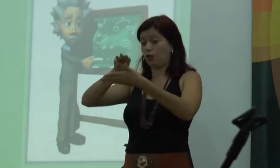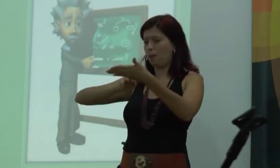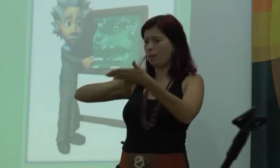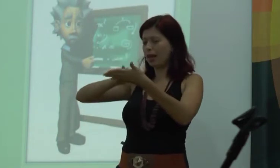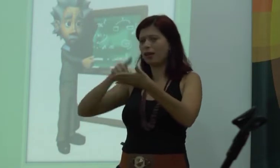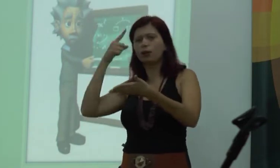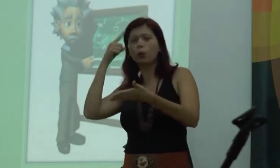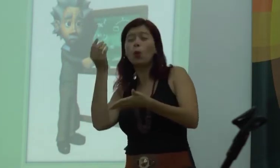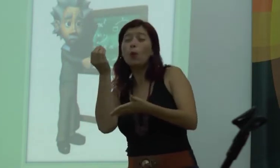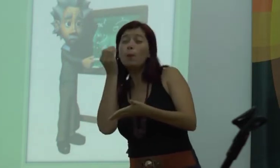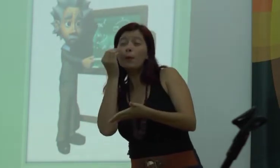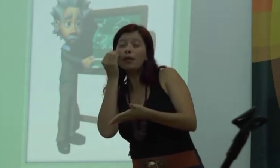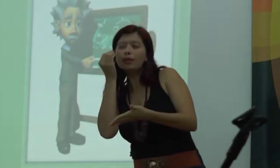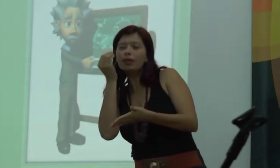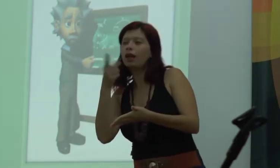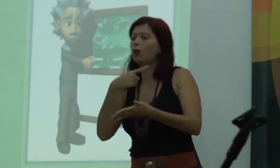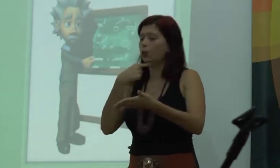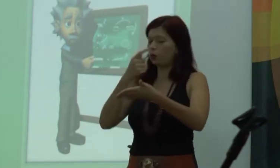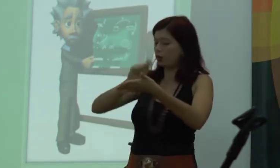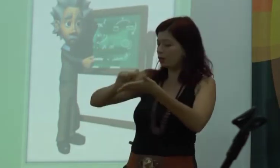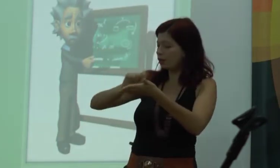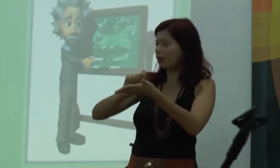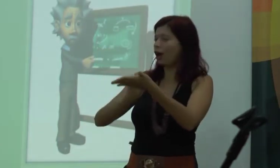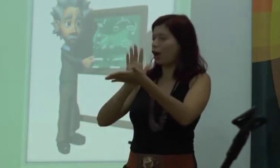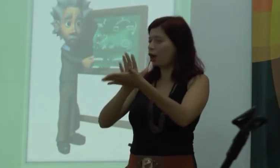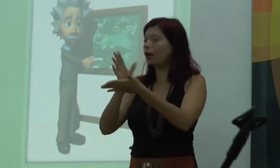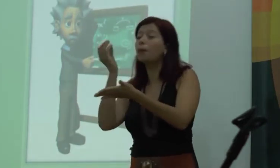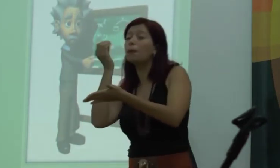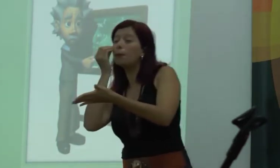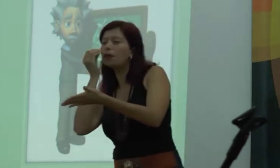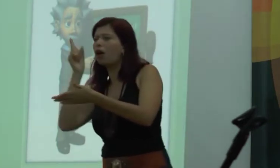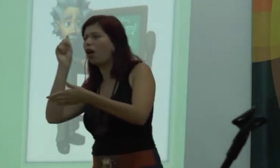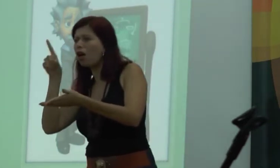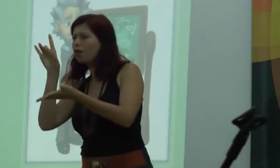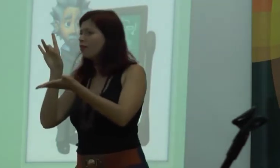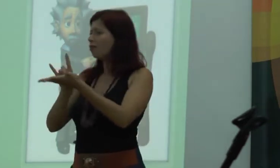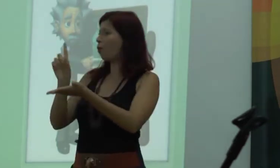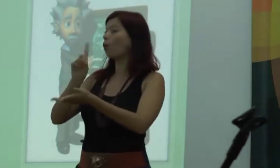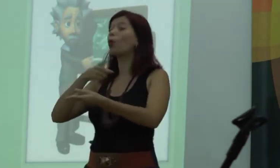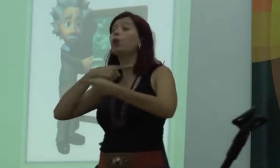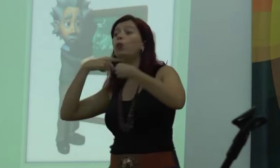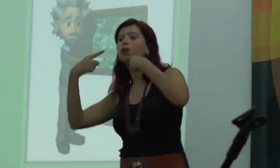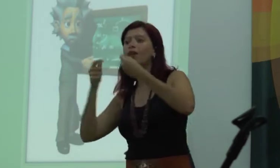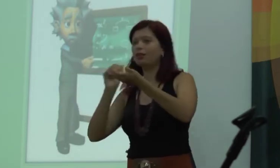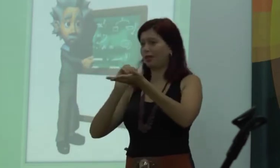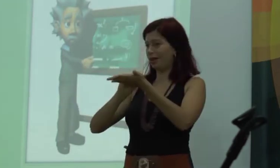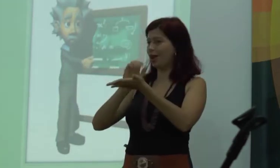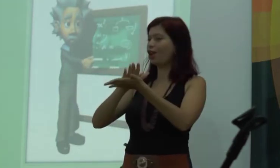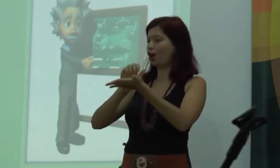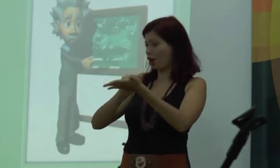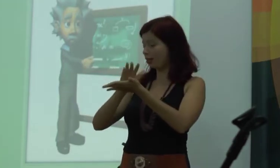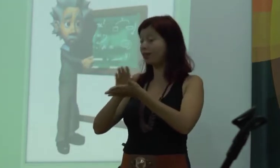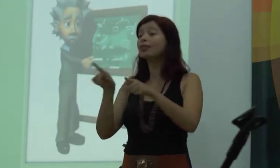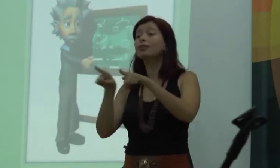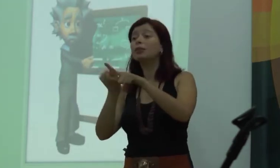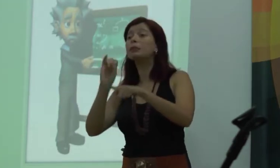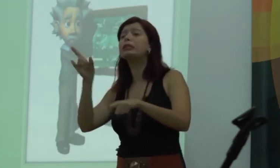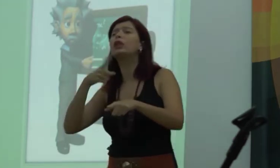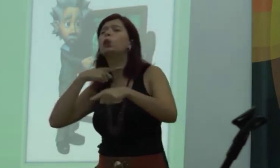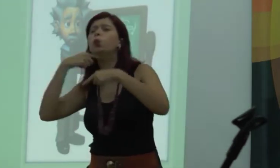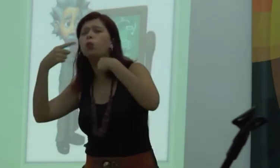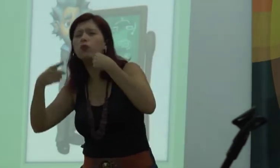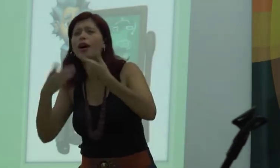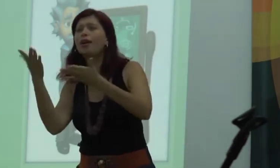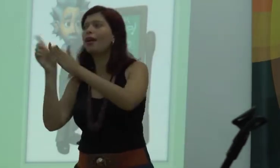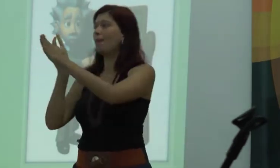Então, aí ele pensou, que método eu vou experimentar aqui? Ah, eu vou fazer um método de pesquisa, eu vou